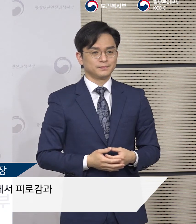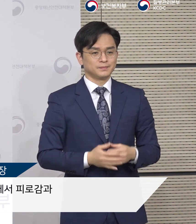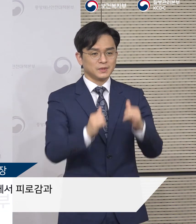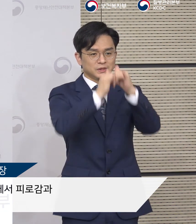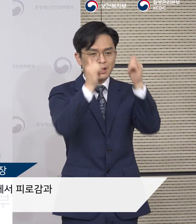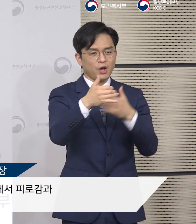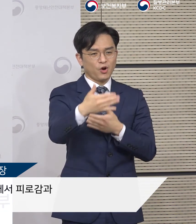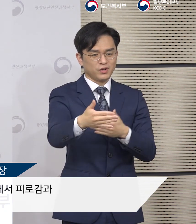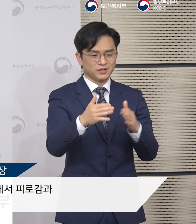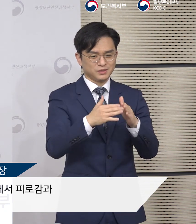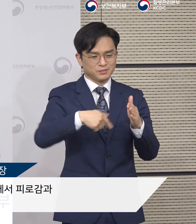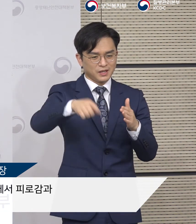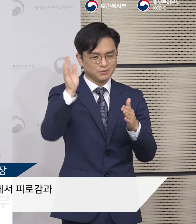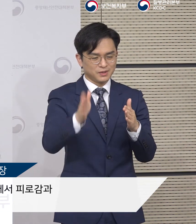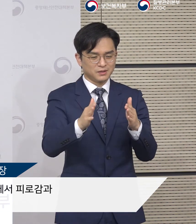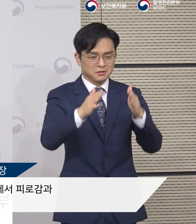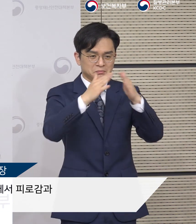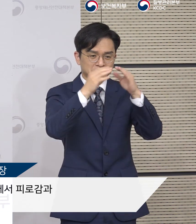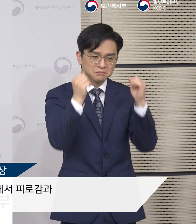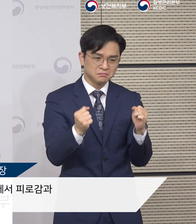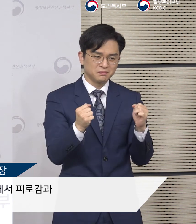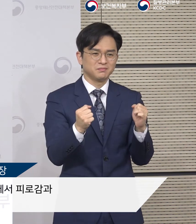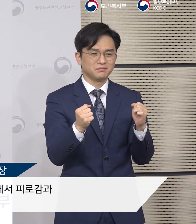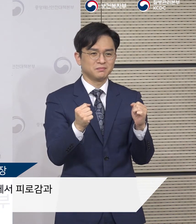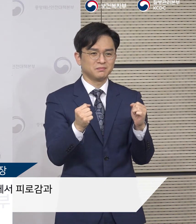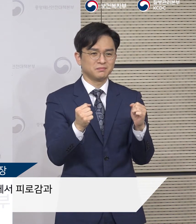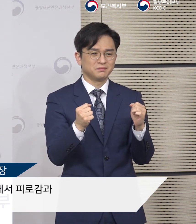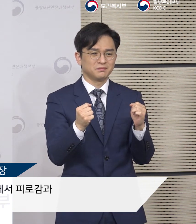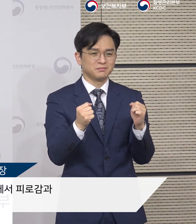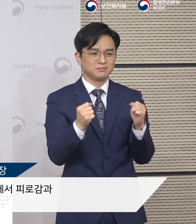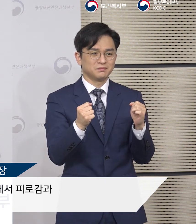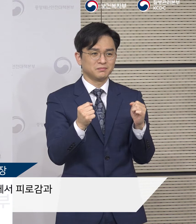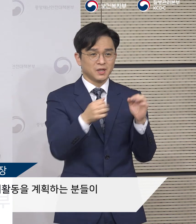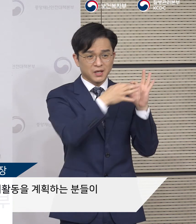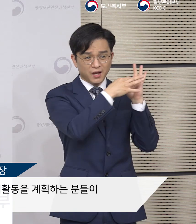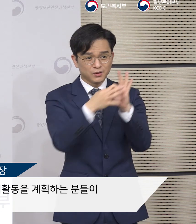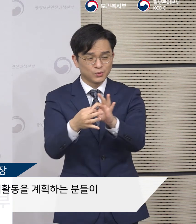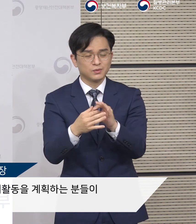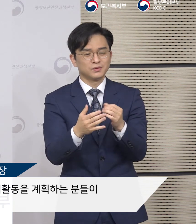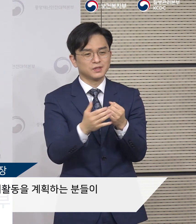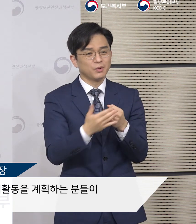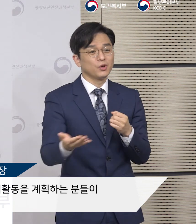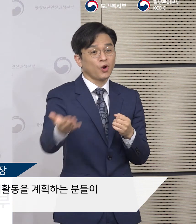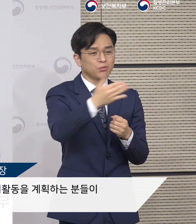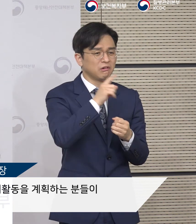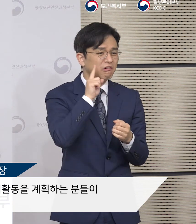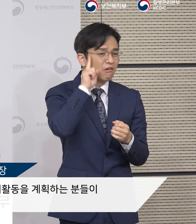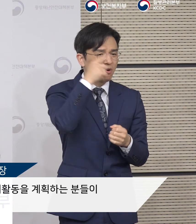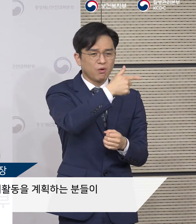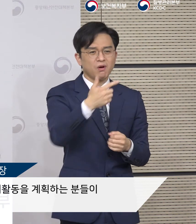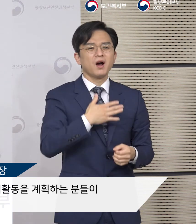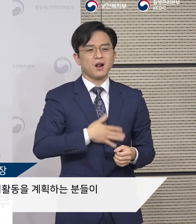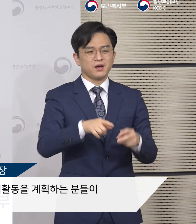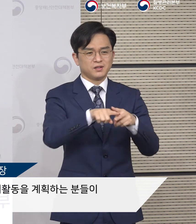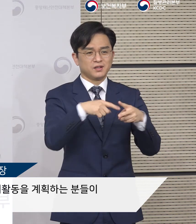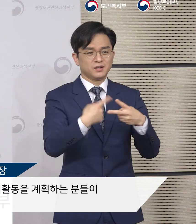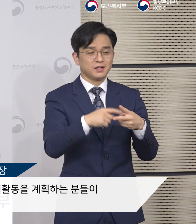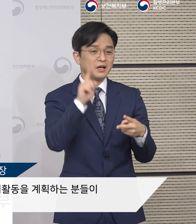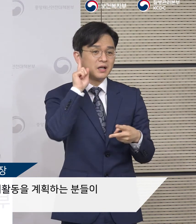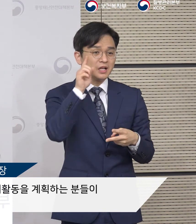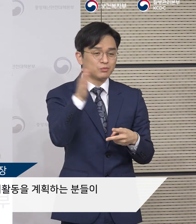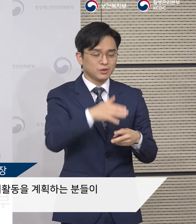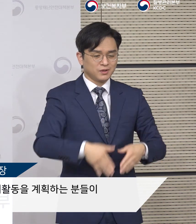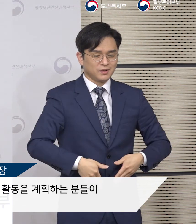국민 여러분들께서 피로감과 답답함을 느끼실 것으로 생각합니다. 내일부터 주말이고 날씨도 따뜻해지면서